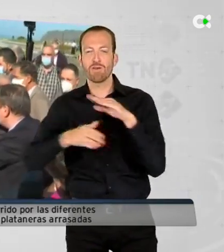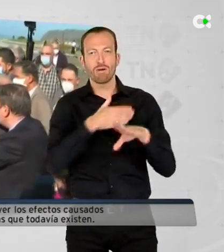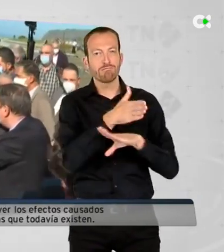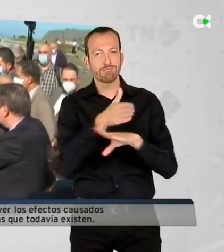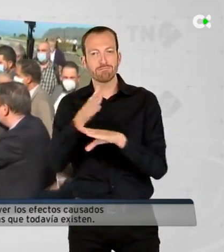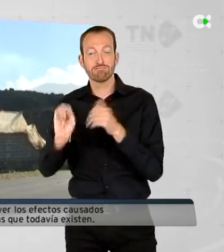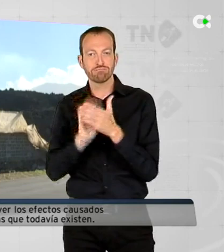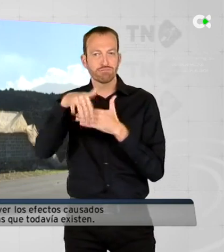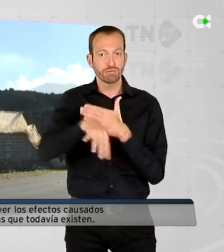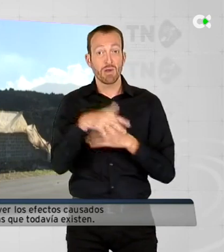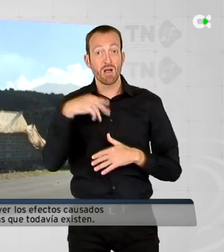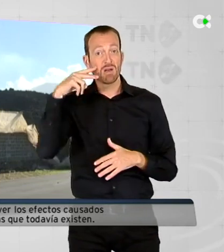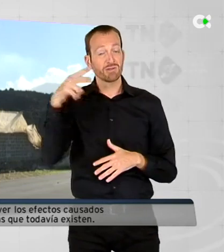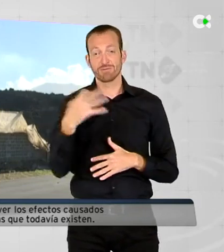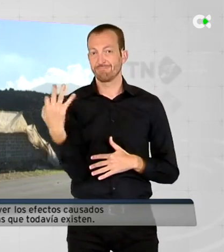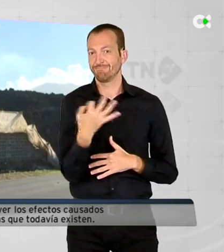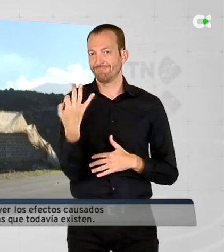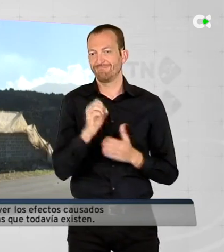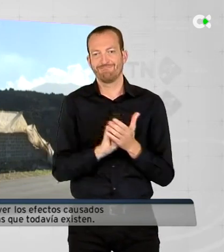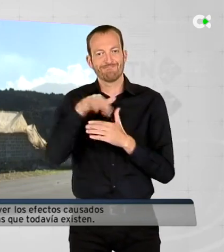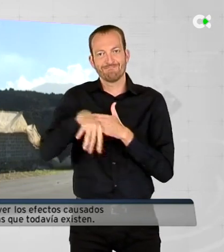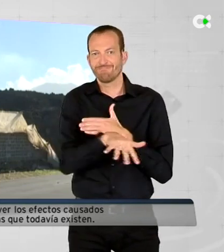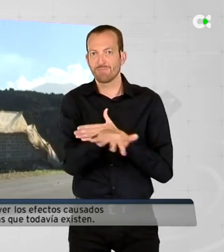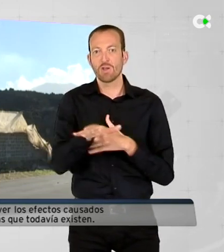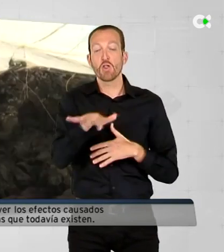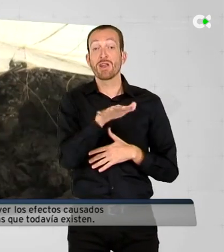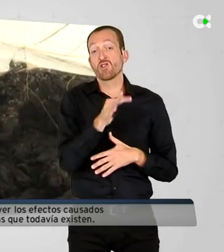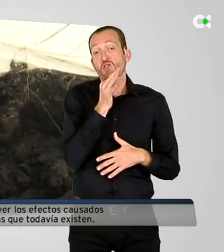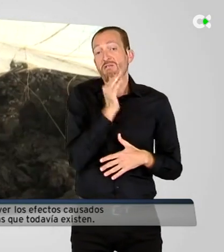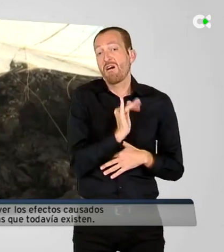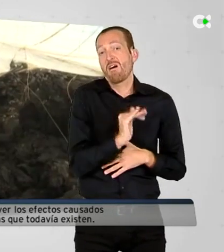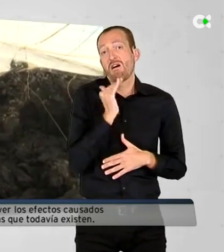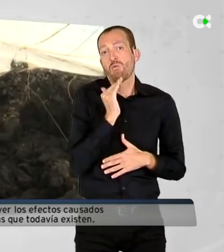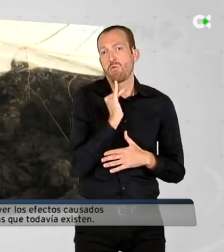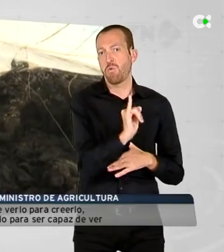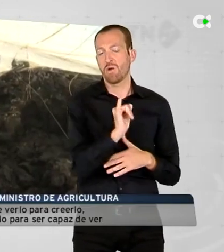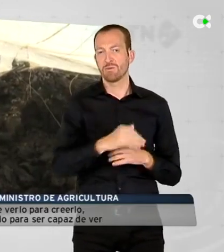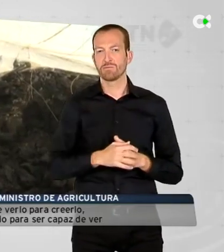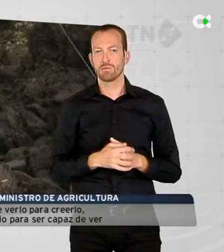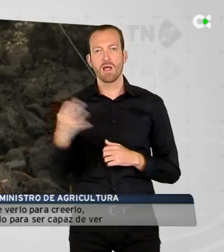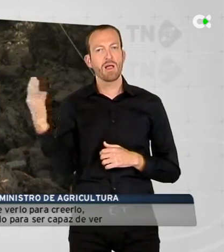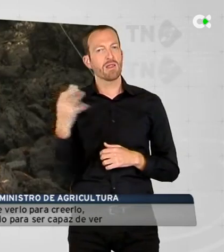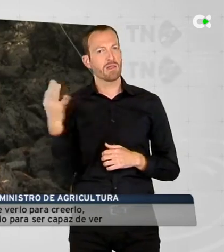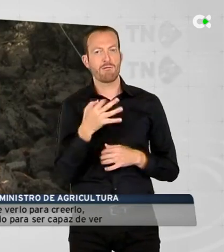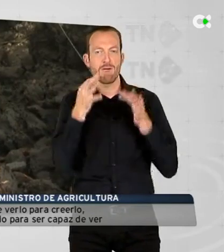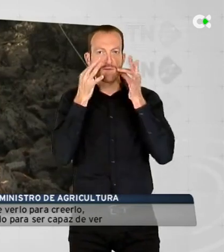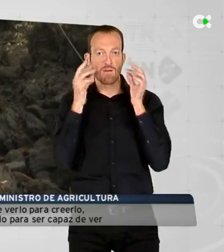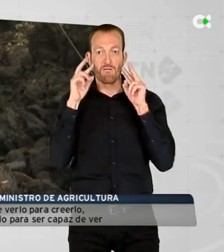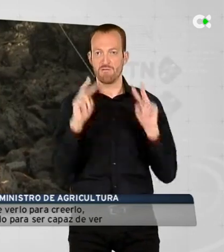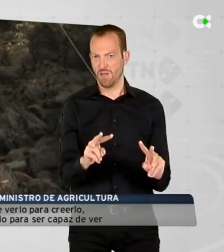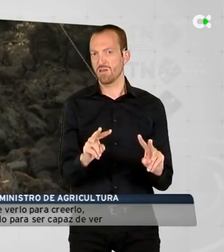arrasadas han podido ver los efectos causados en aquellas que todavía existen. Hay que verlo para creerlo.